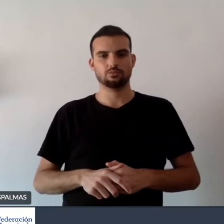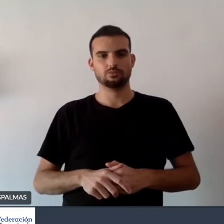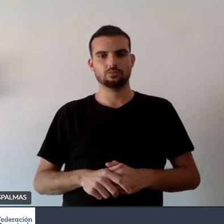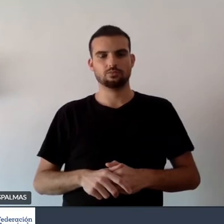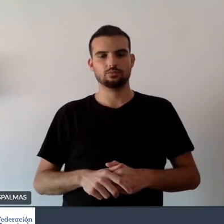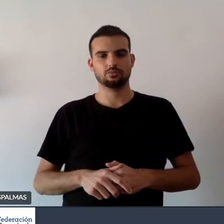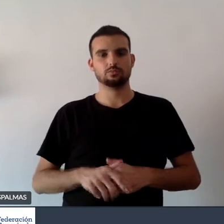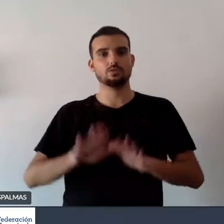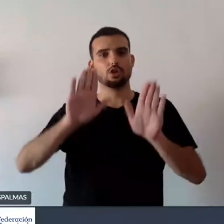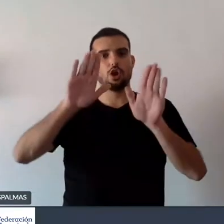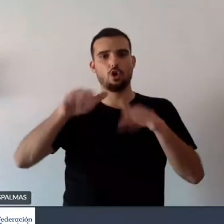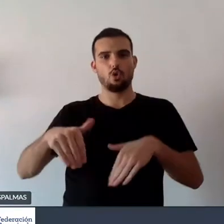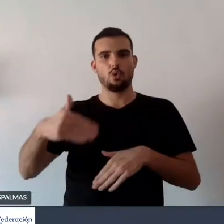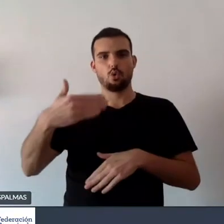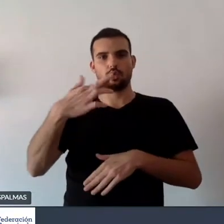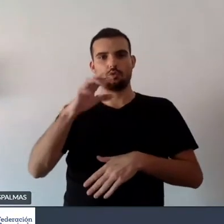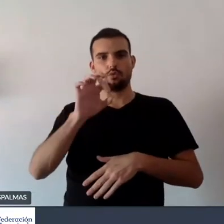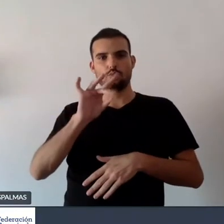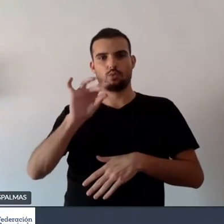Y por último, Prose Bamber.